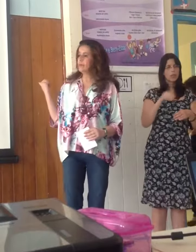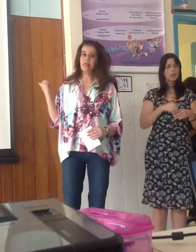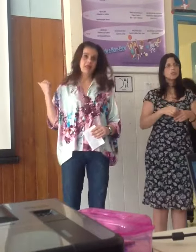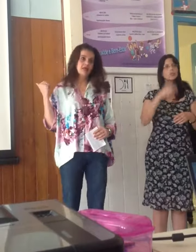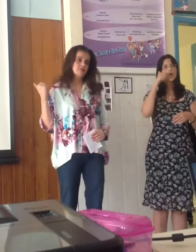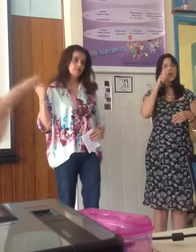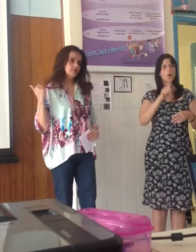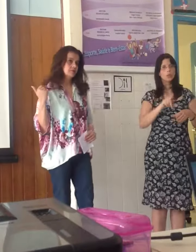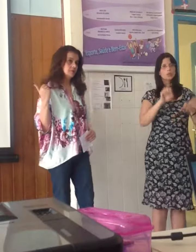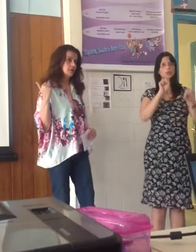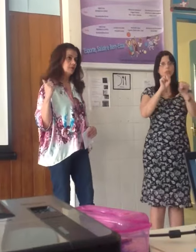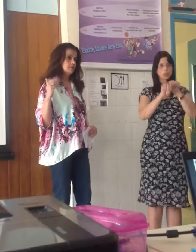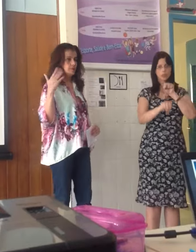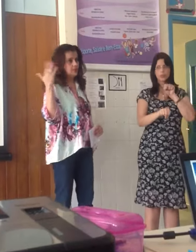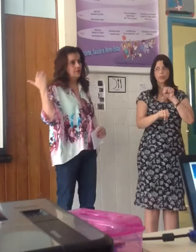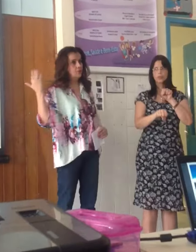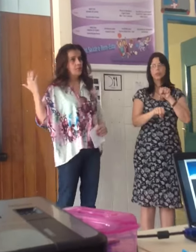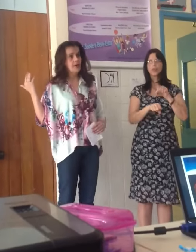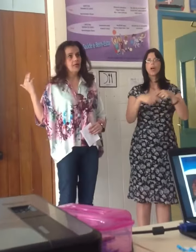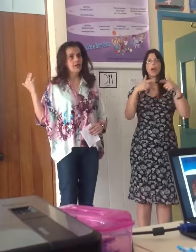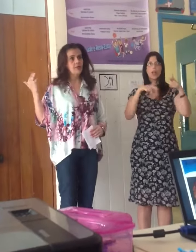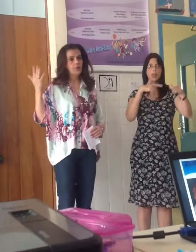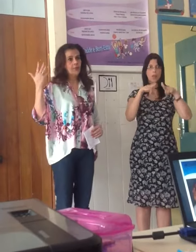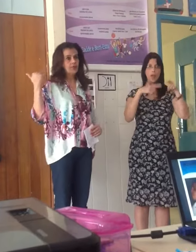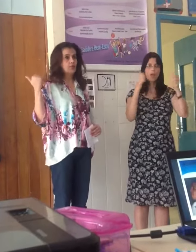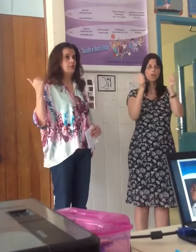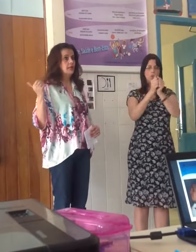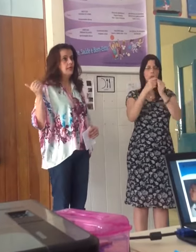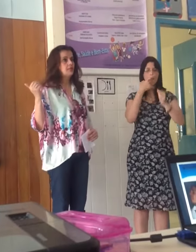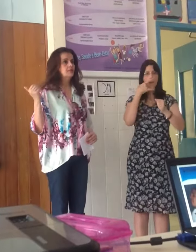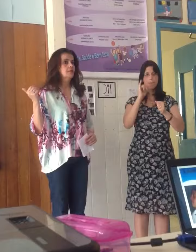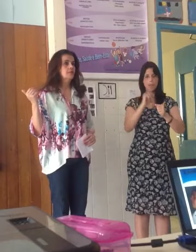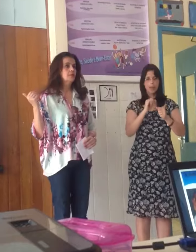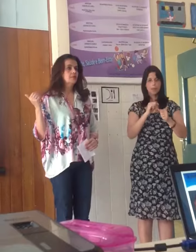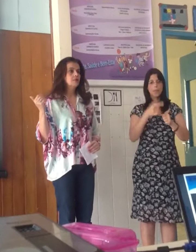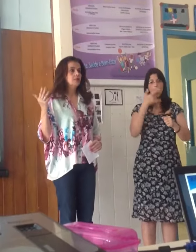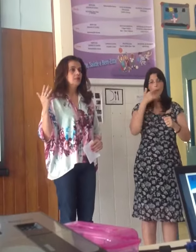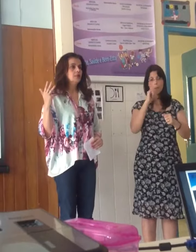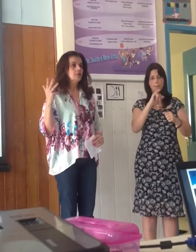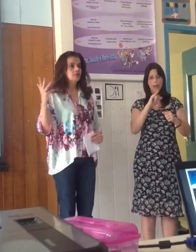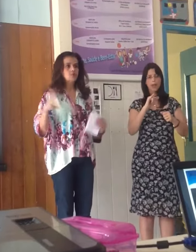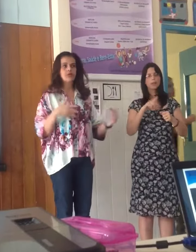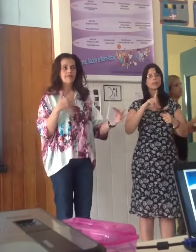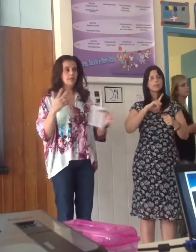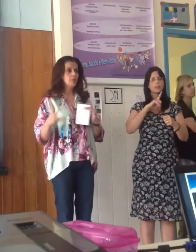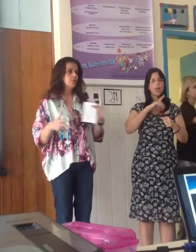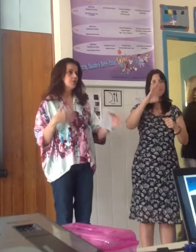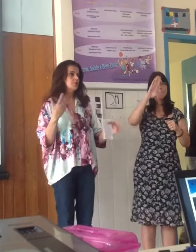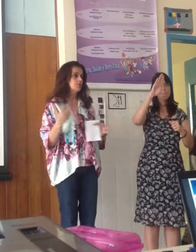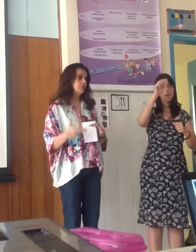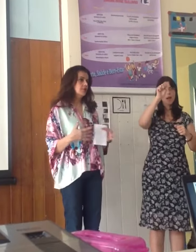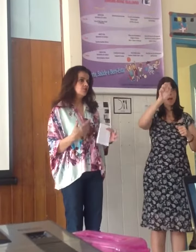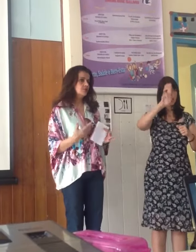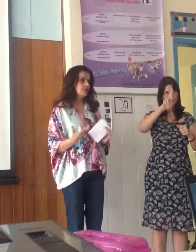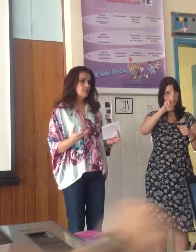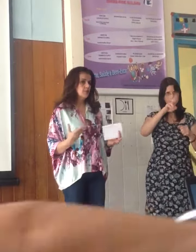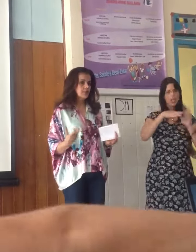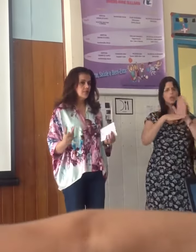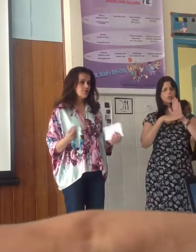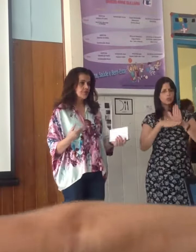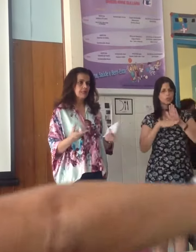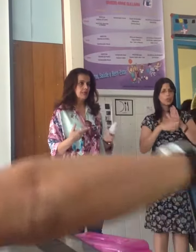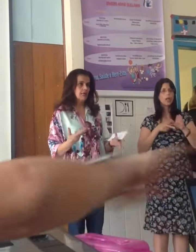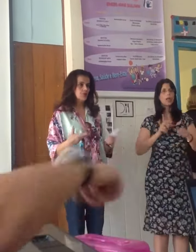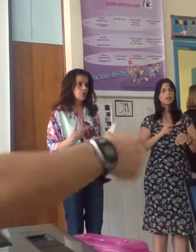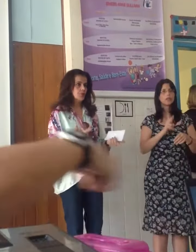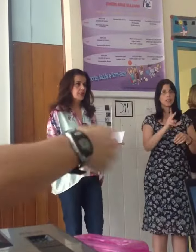já trabalhava, né? Trabalhava com o pai, né? O pai tinha lá, né? E ele ajudava muito, ele teve uma